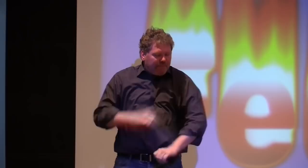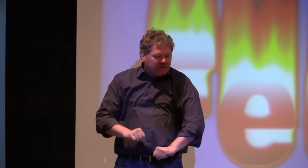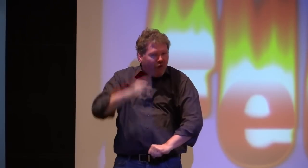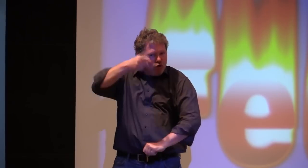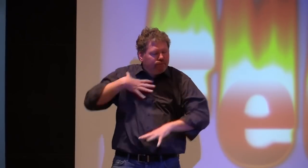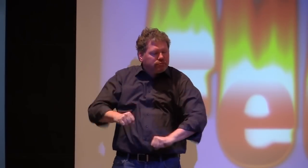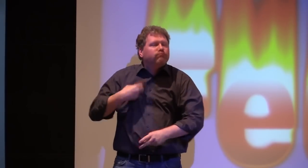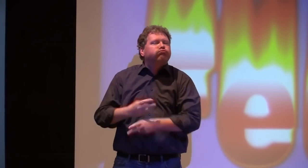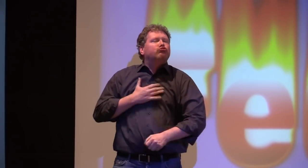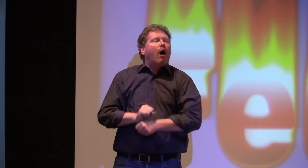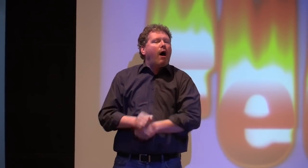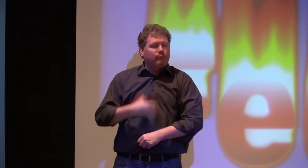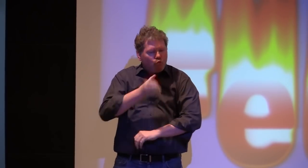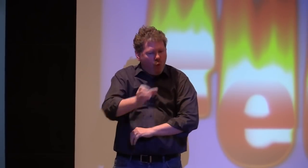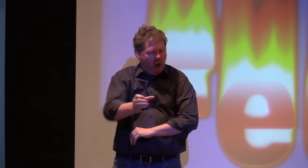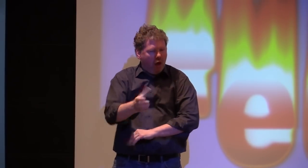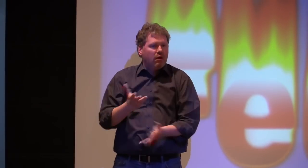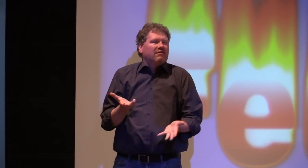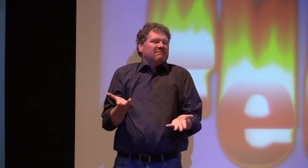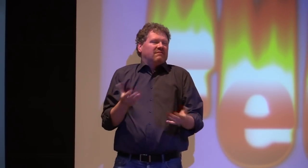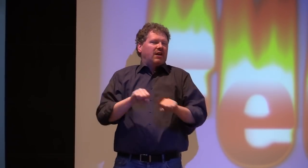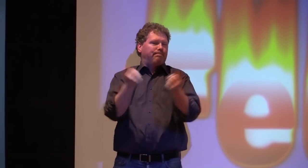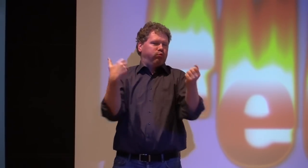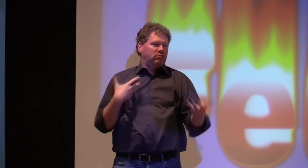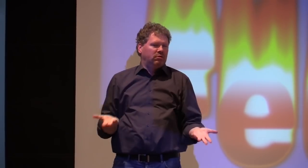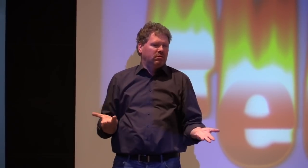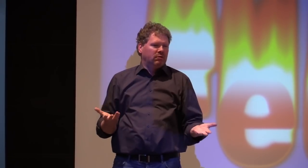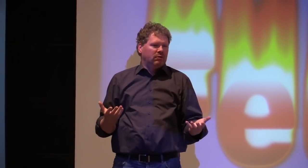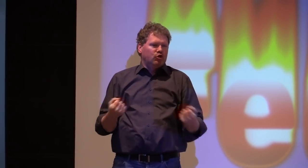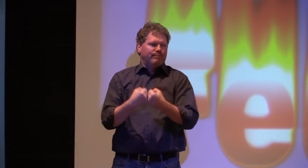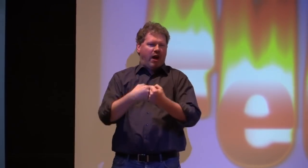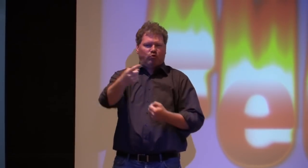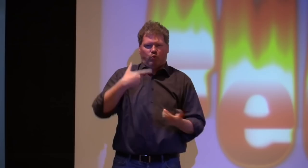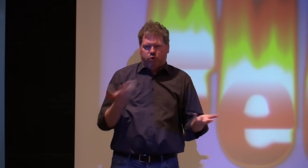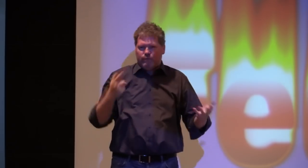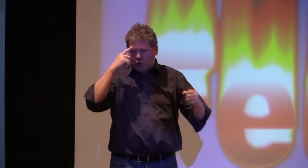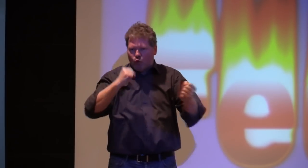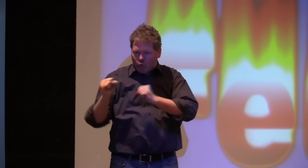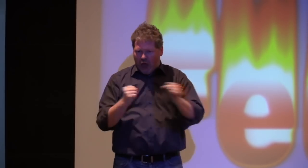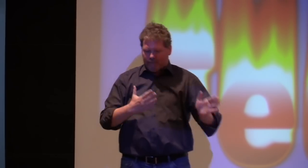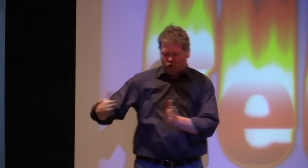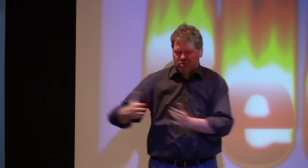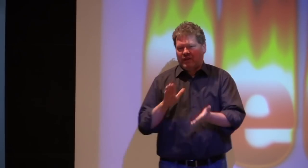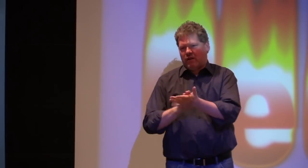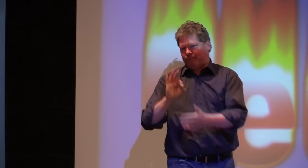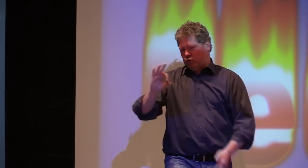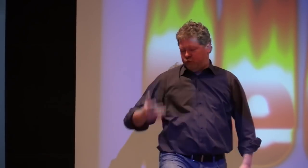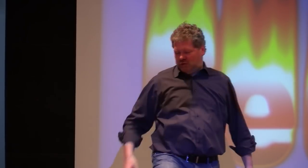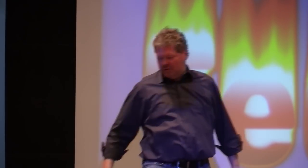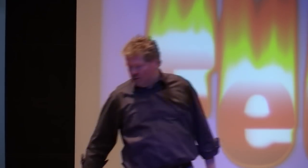und nicht sagen, das ist mein Stuhl, da darf ich drauf sitzen und das ist mein Platz, da bleibe ich immer mal, da saß ich schon 50 Jahre lang und bleib auch